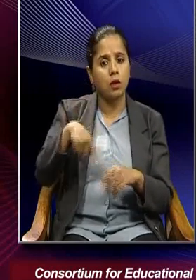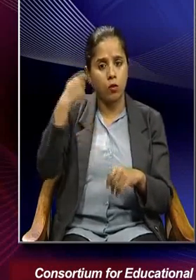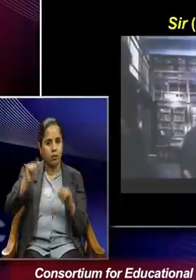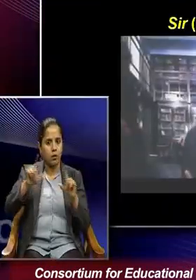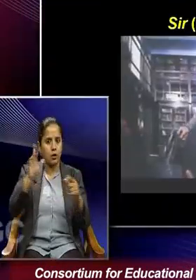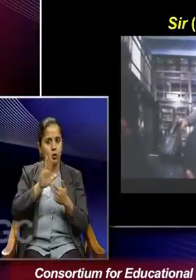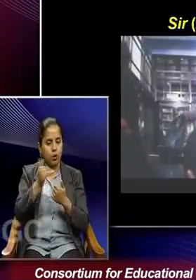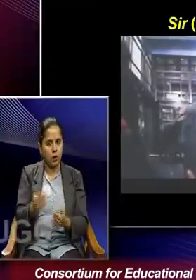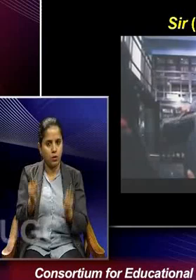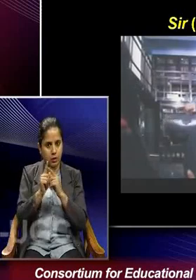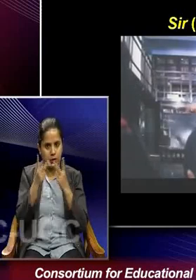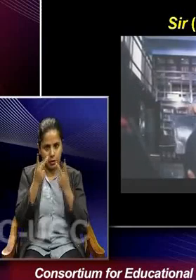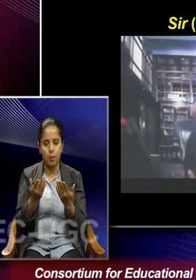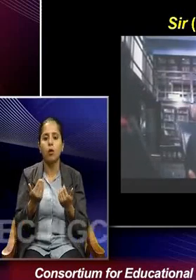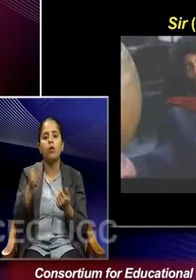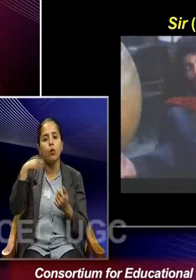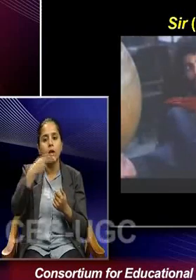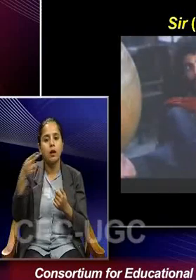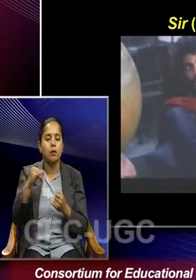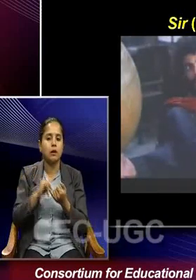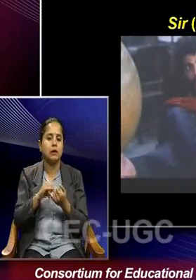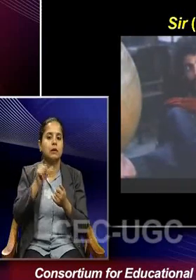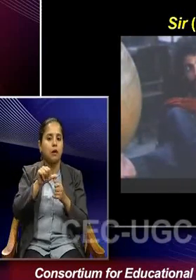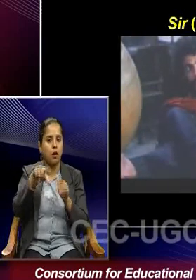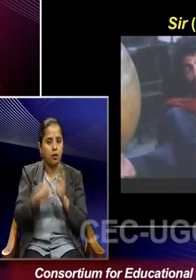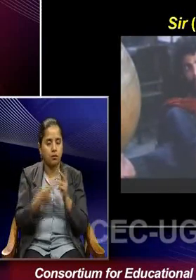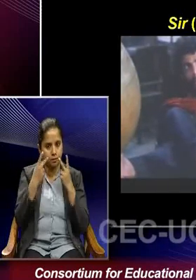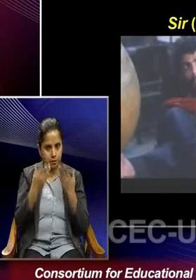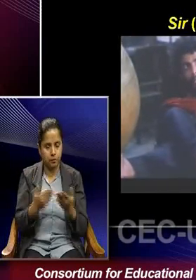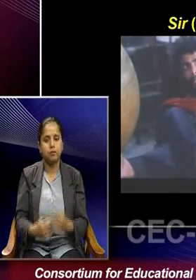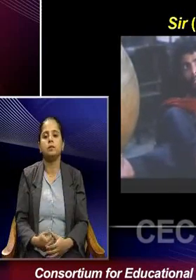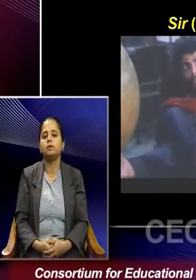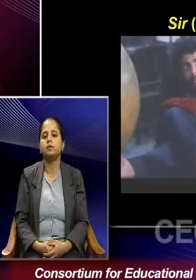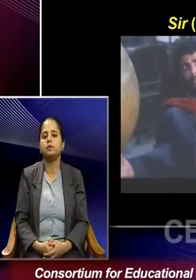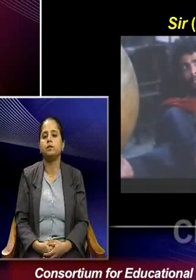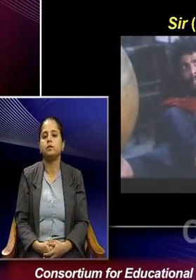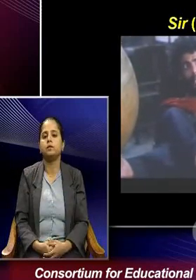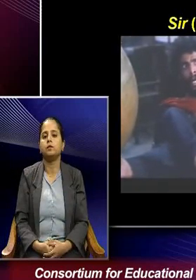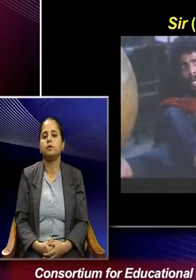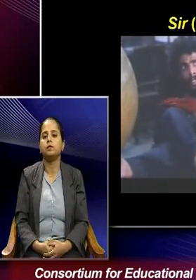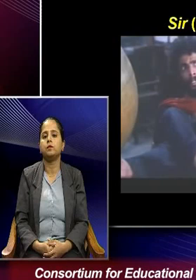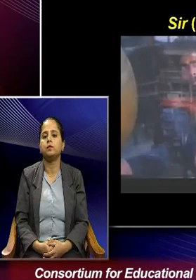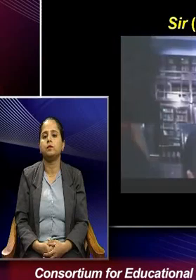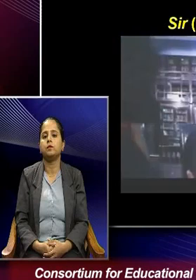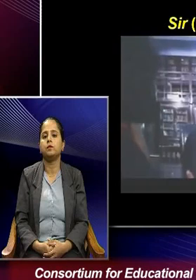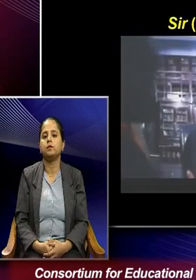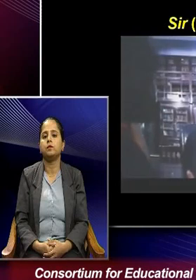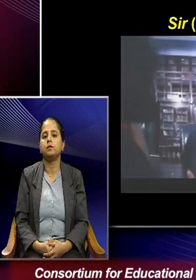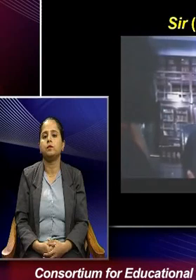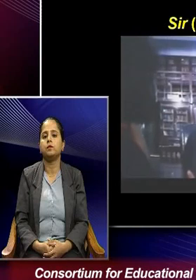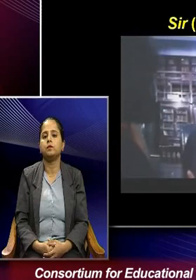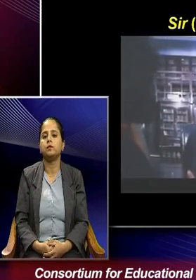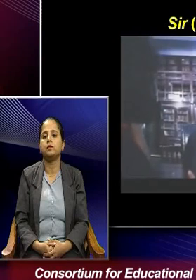clip as well from this particular film called Sir. तू आज पढ़ना ही आला क्यों नहीं आया आज?